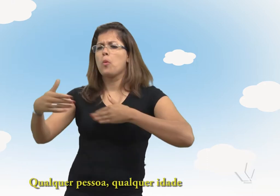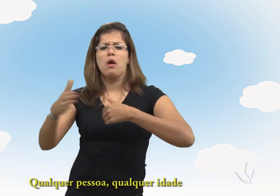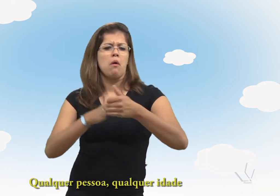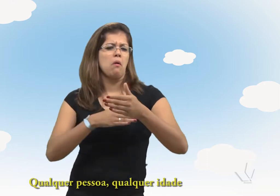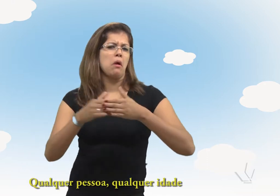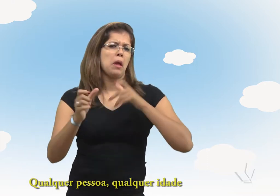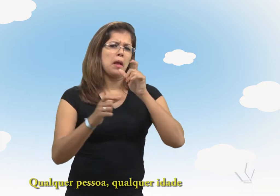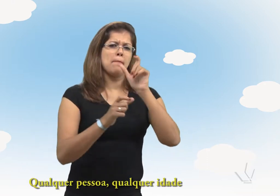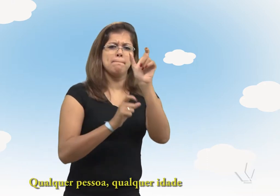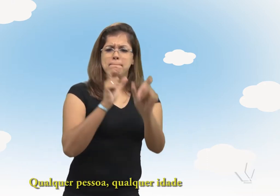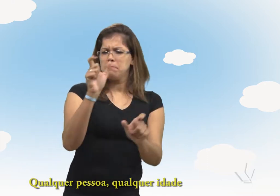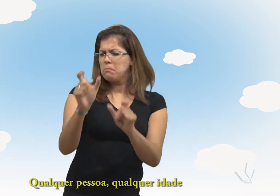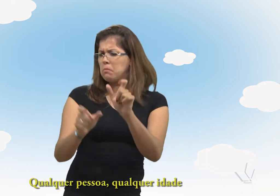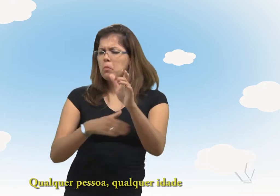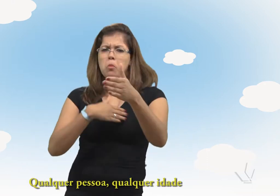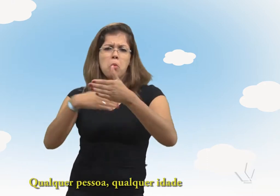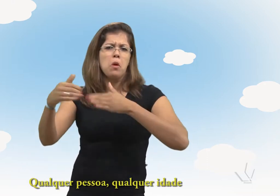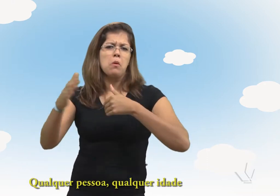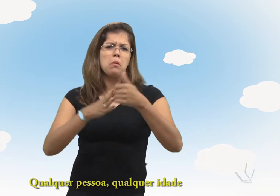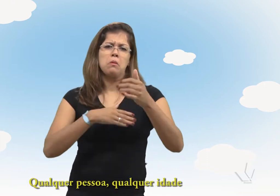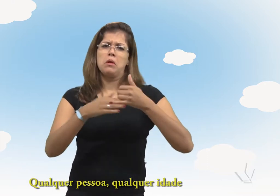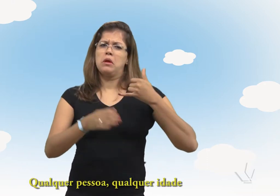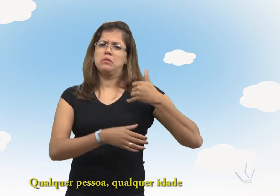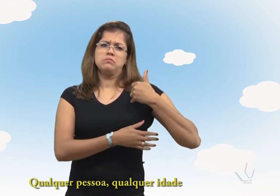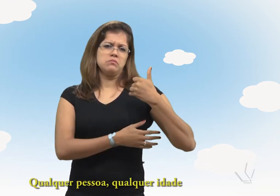Qualquer pessoa, qualquer idade.